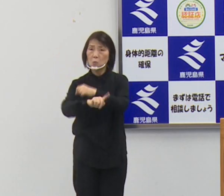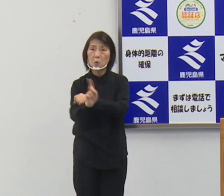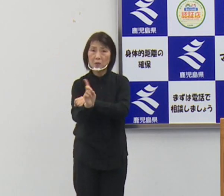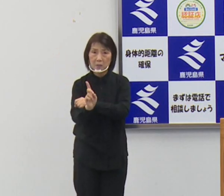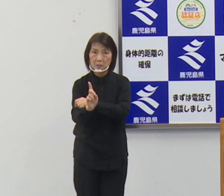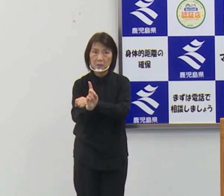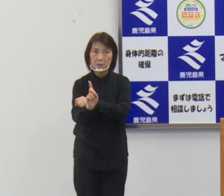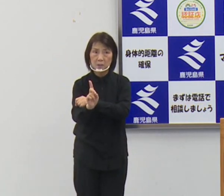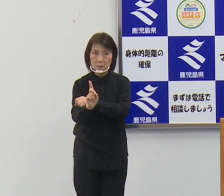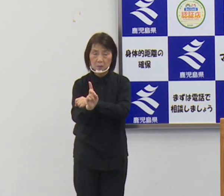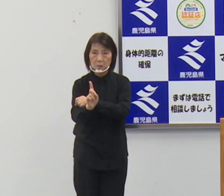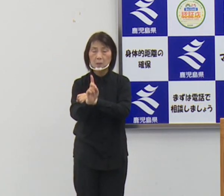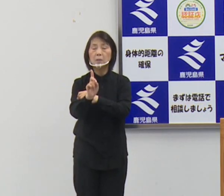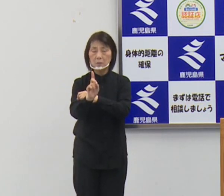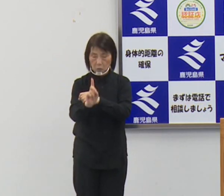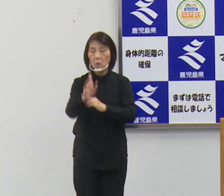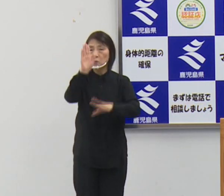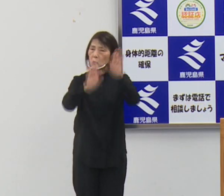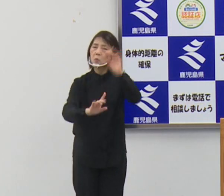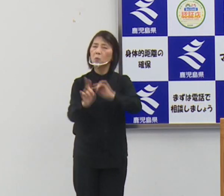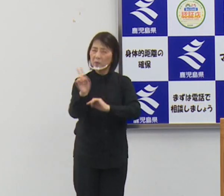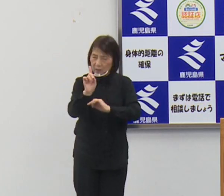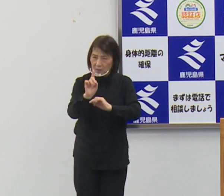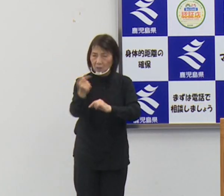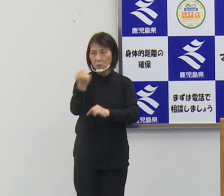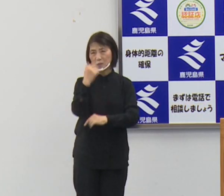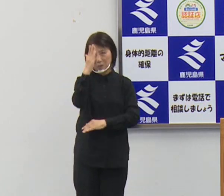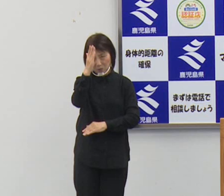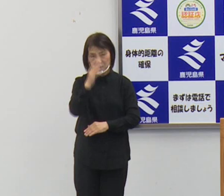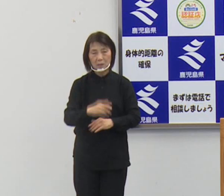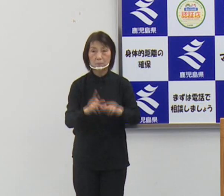提供を許可しなかった理由というのを教えてください。